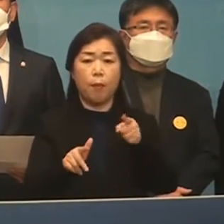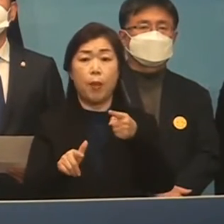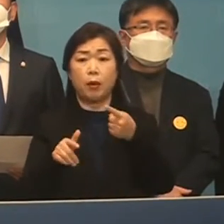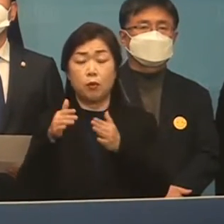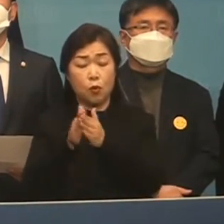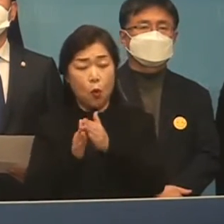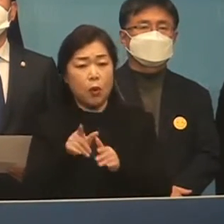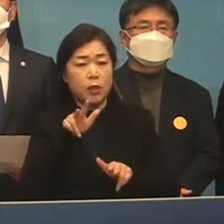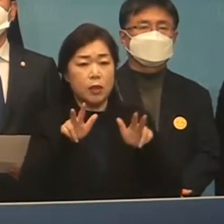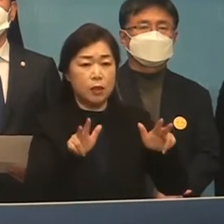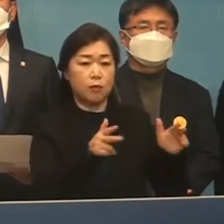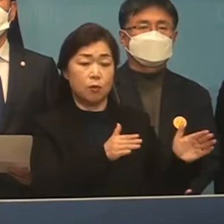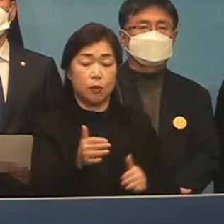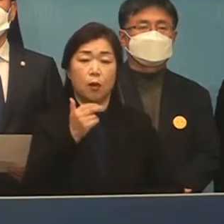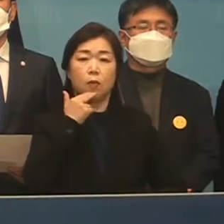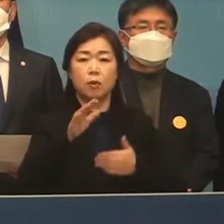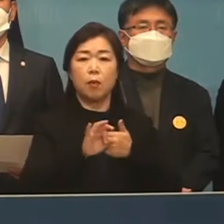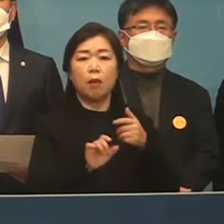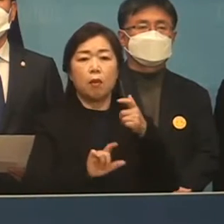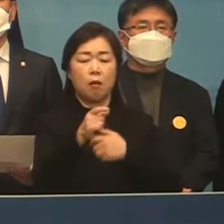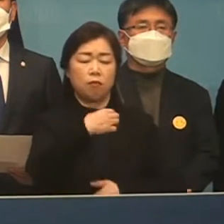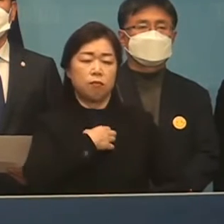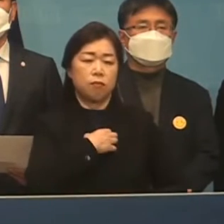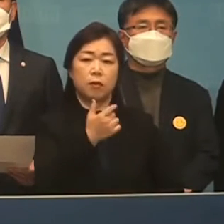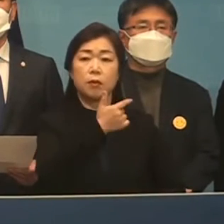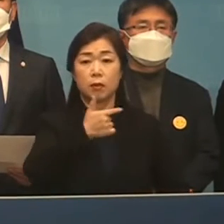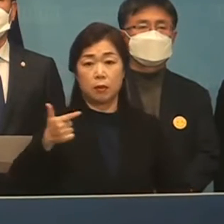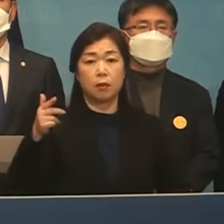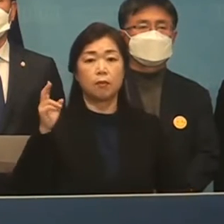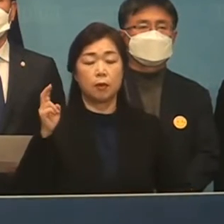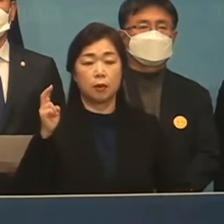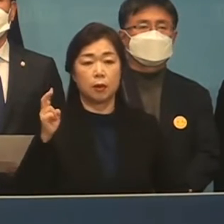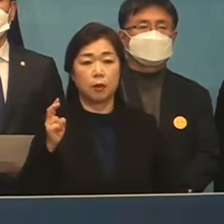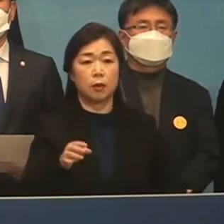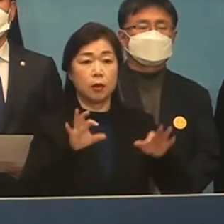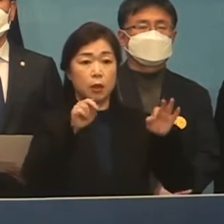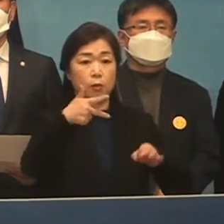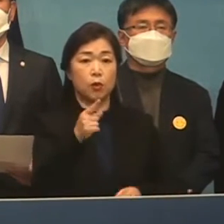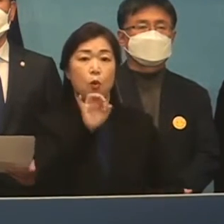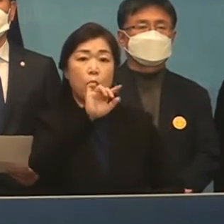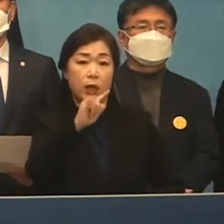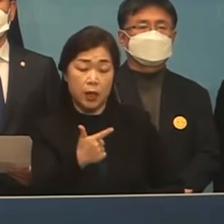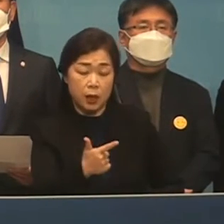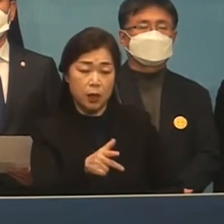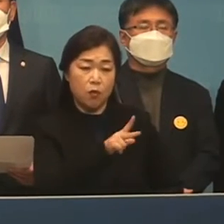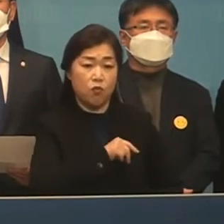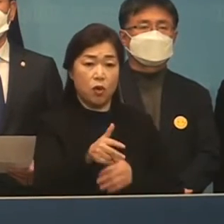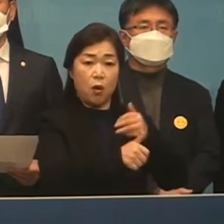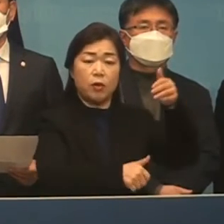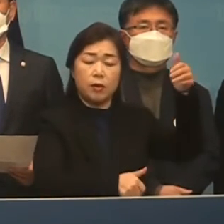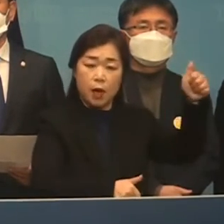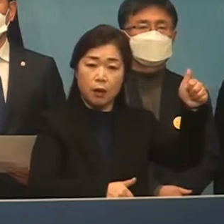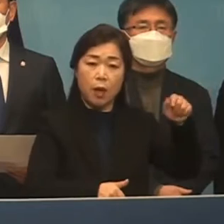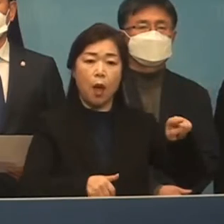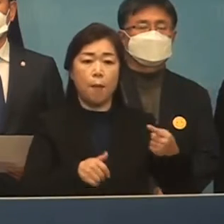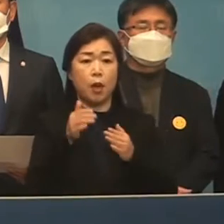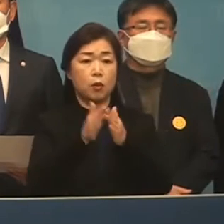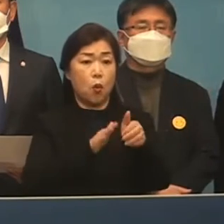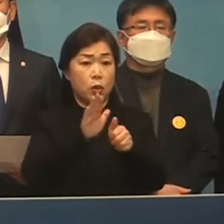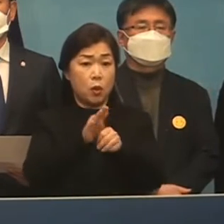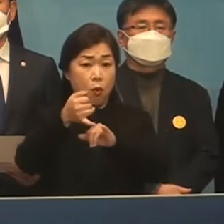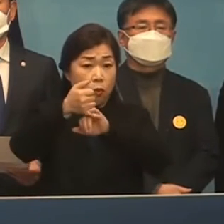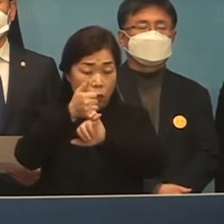준비하지 않으면 더 큰 위기가 닥칠지 모릅니다. 김정인 위원장의 100조 지원 공약은 그래서 매우 환영할